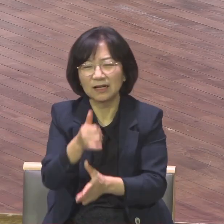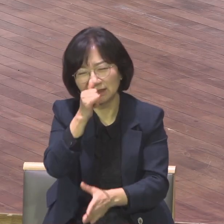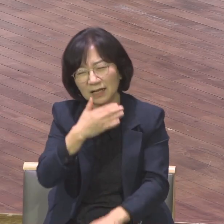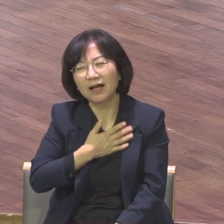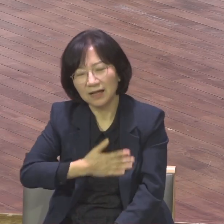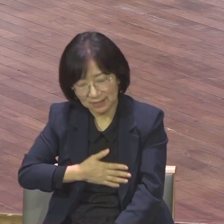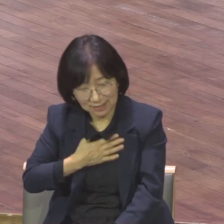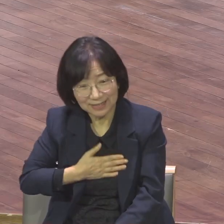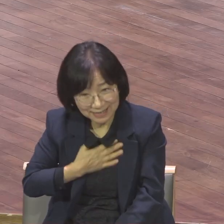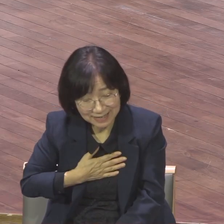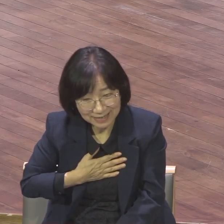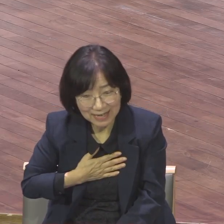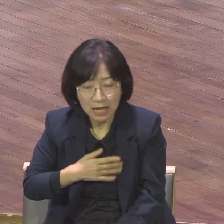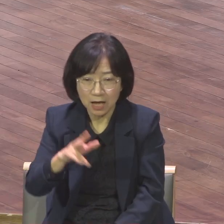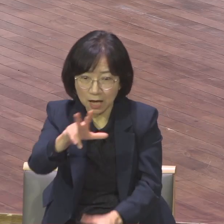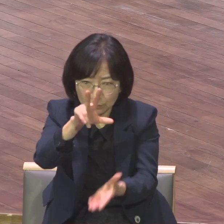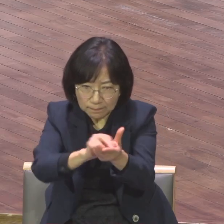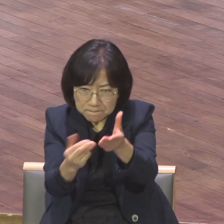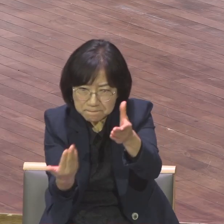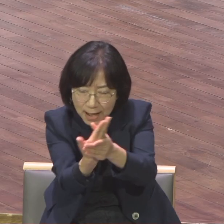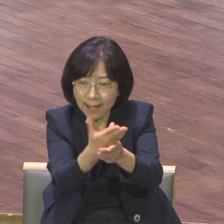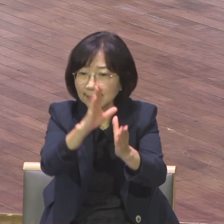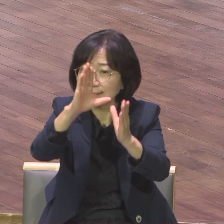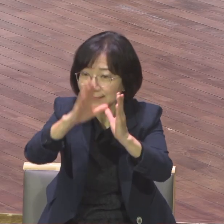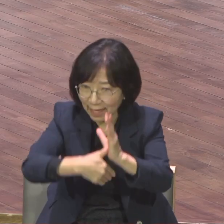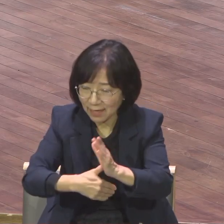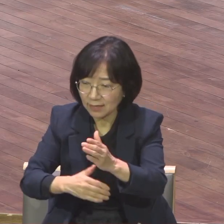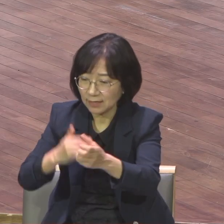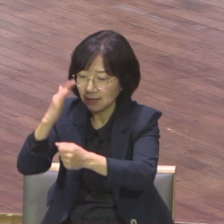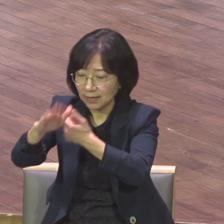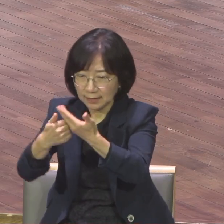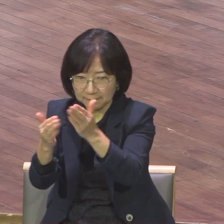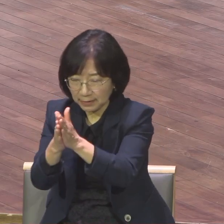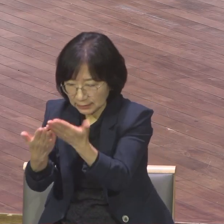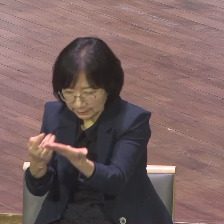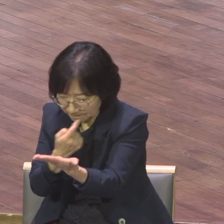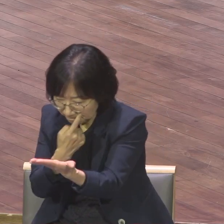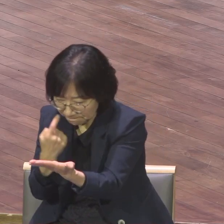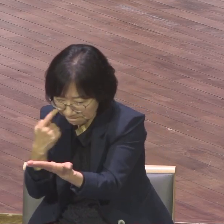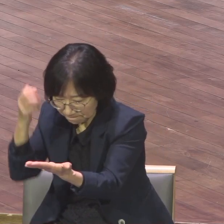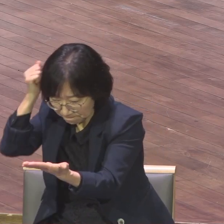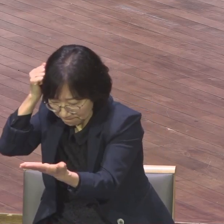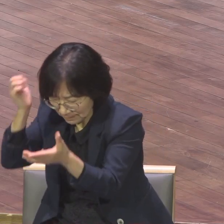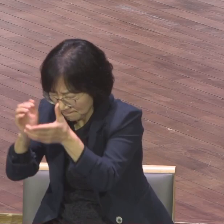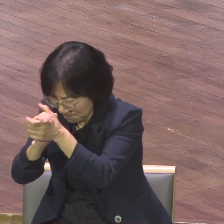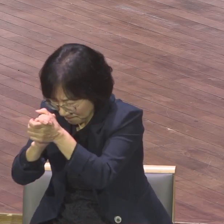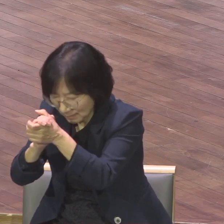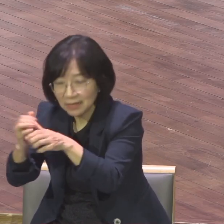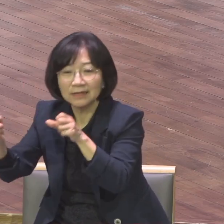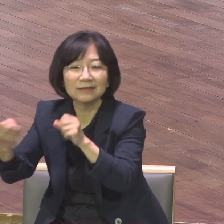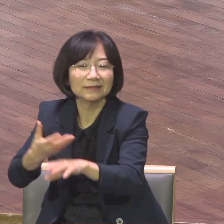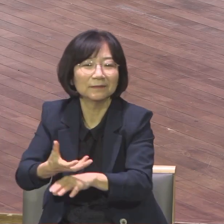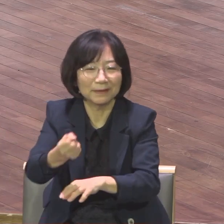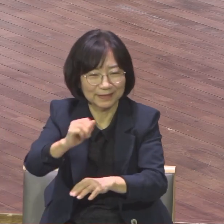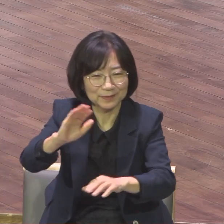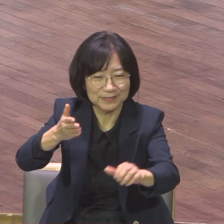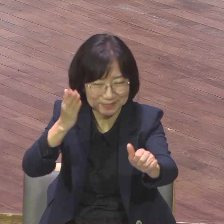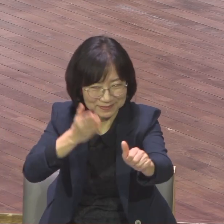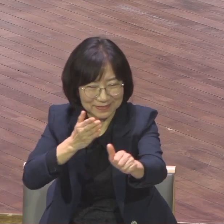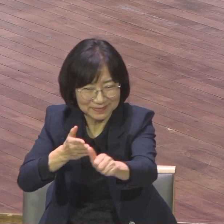모든 문제 말씀 언약 기도해서 해결되는 증거를 얻기를 주님으로 축복합니다.